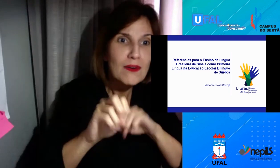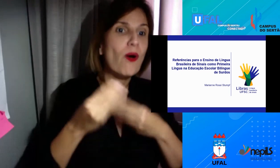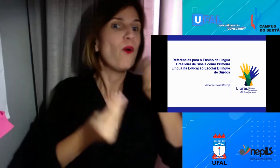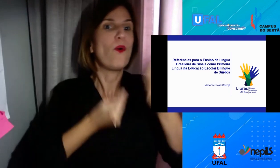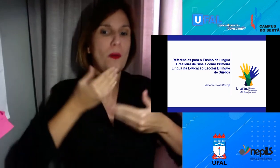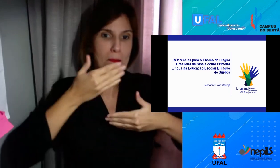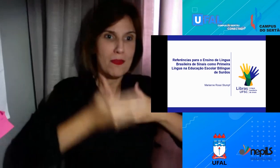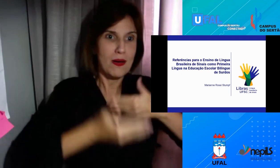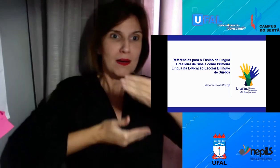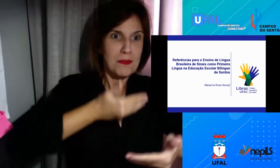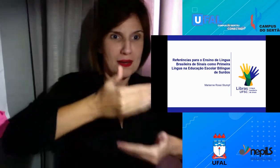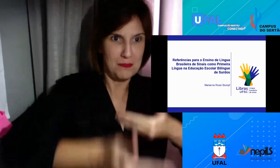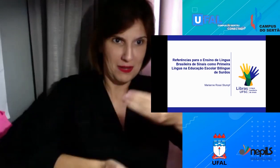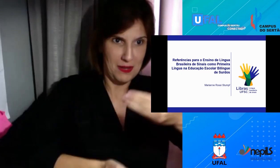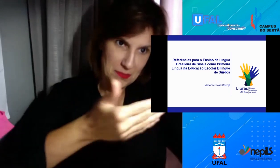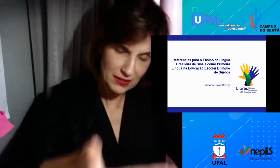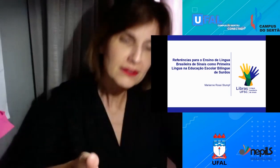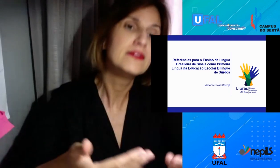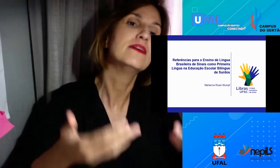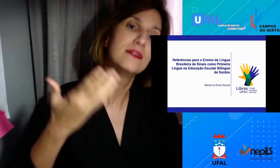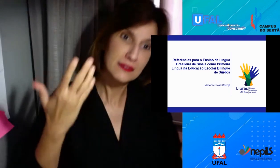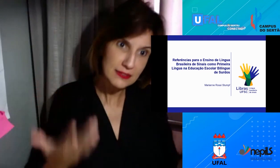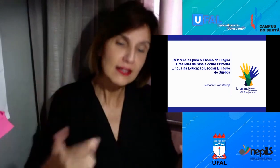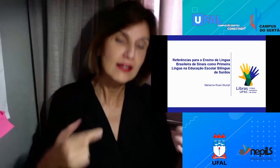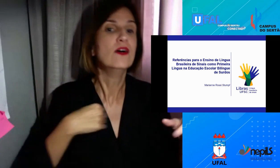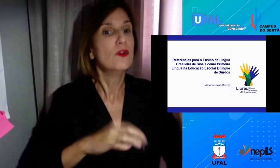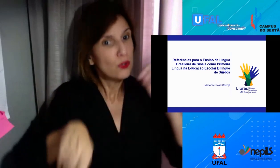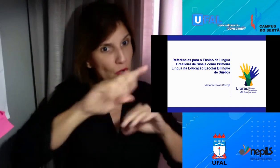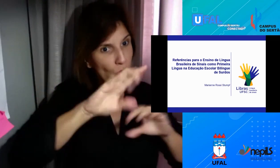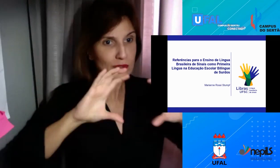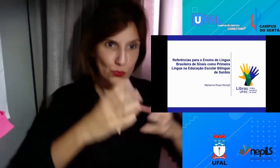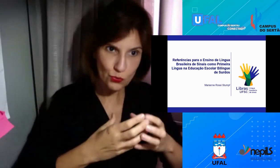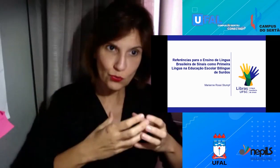forma de trabalho, a maneira que esse ensino se dará e